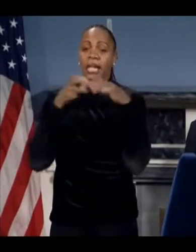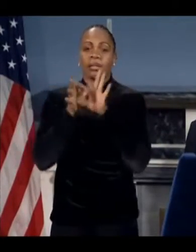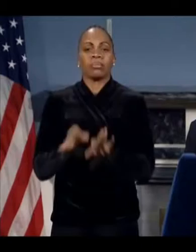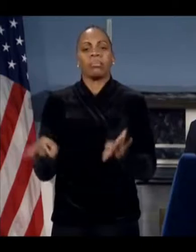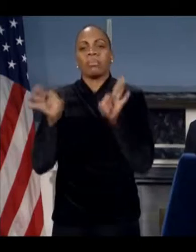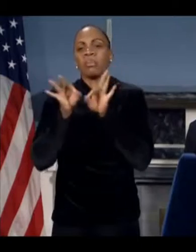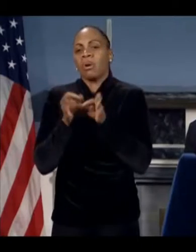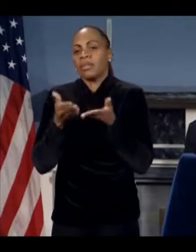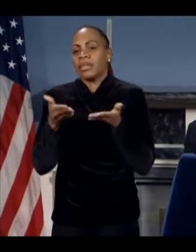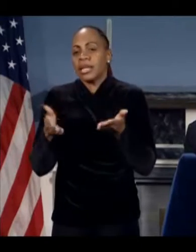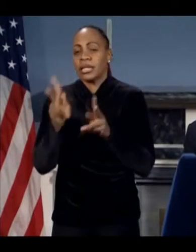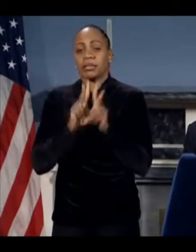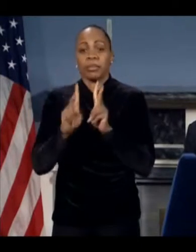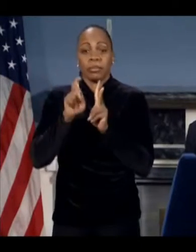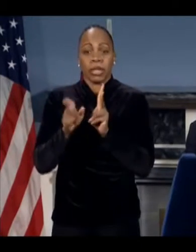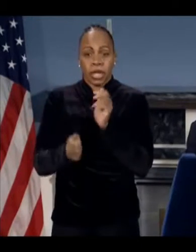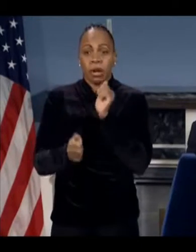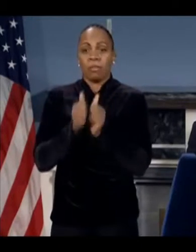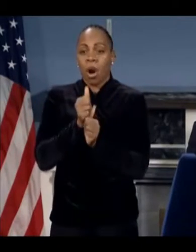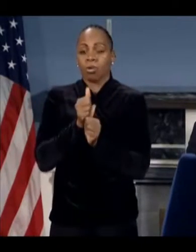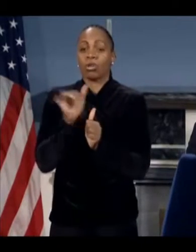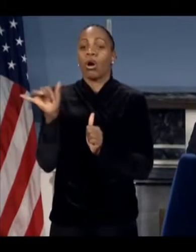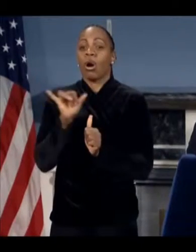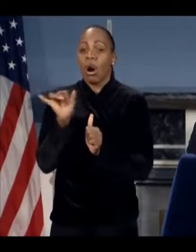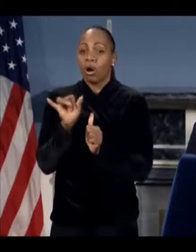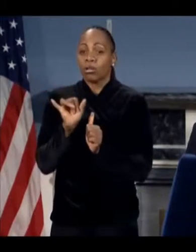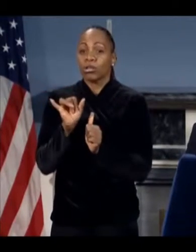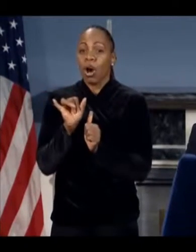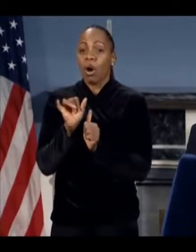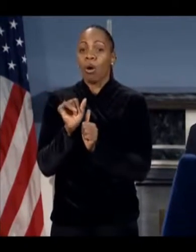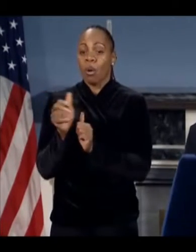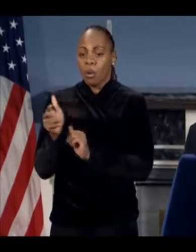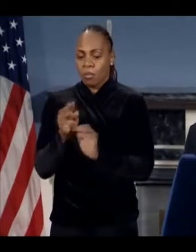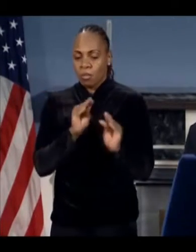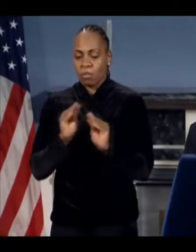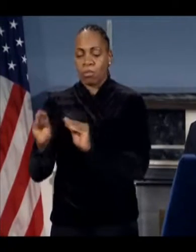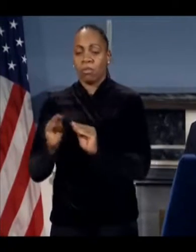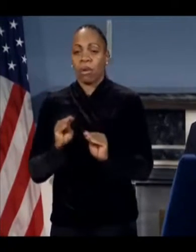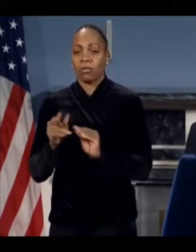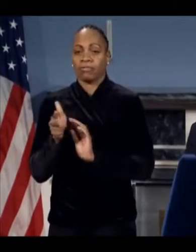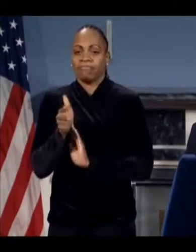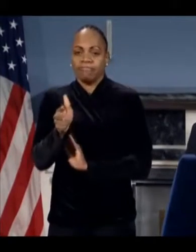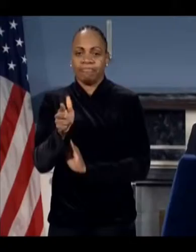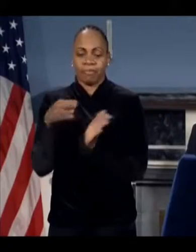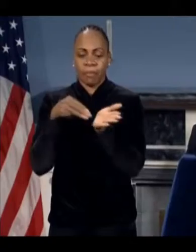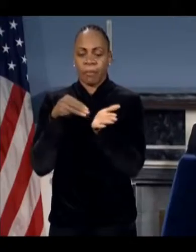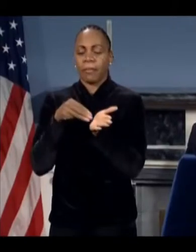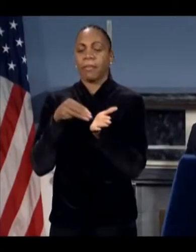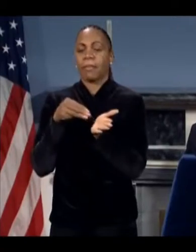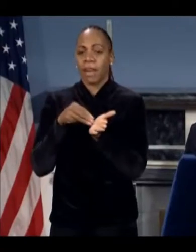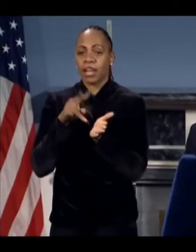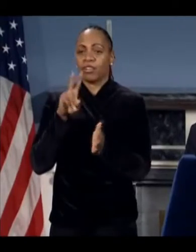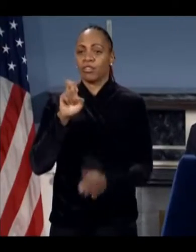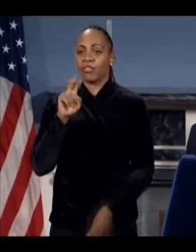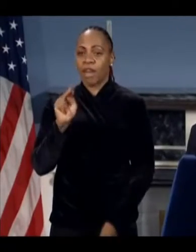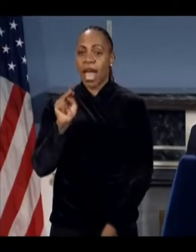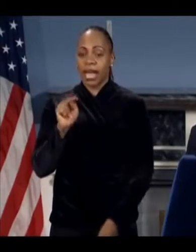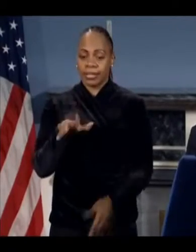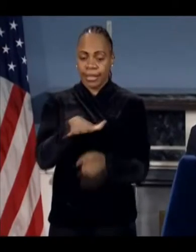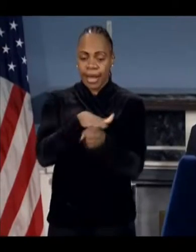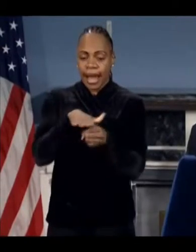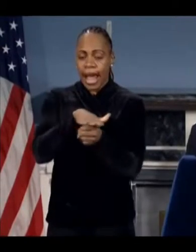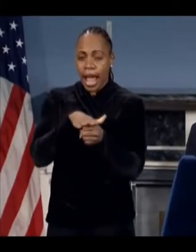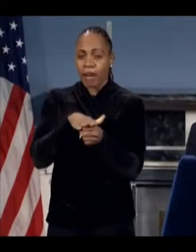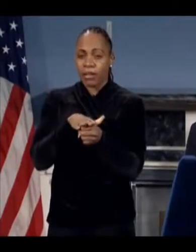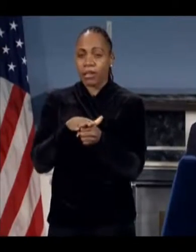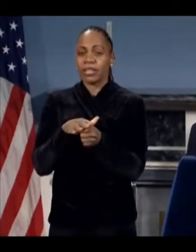el 2008 con este objetivo y que ha conseguido hasta ahora que 21 compañías hayan reducido el nivel de sodio en los productos